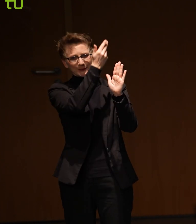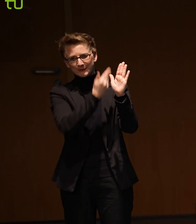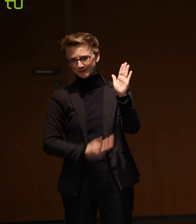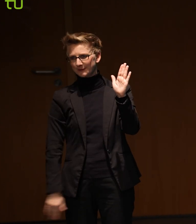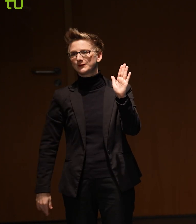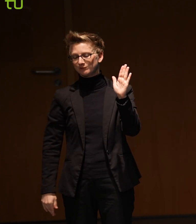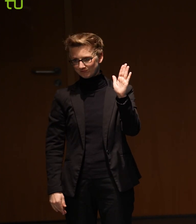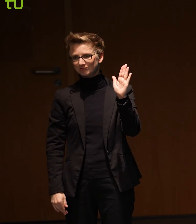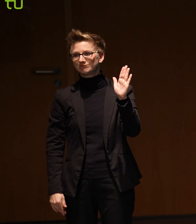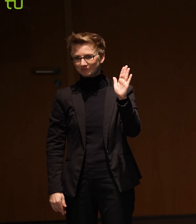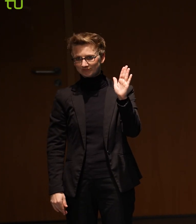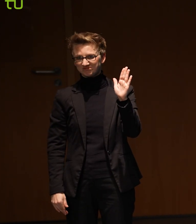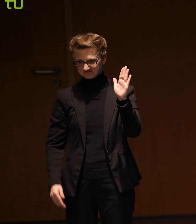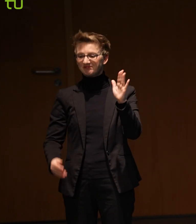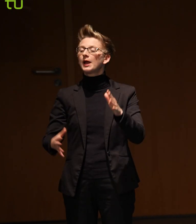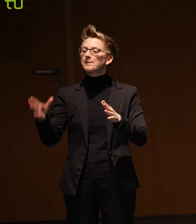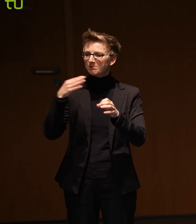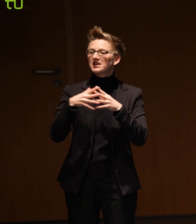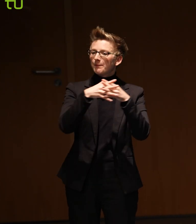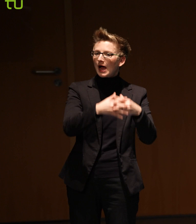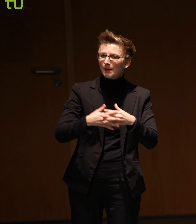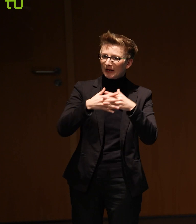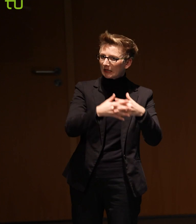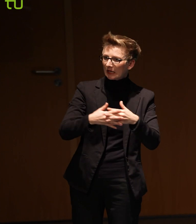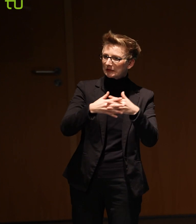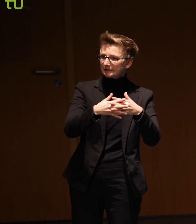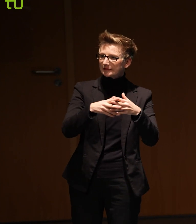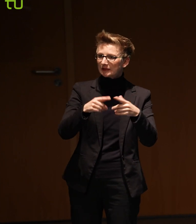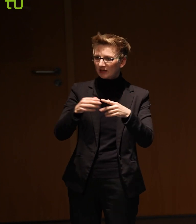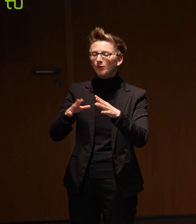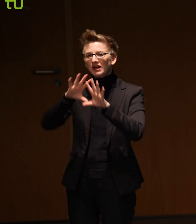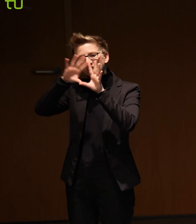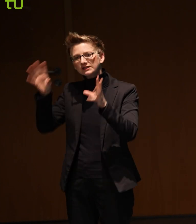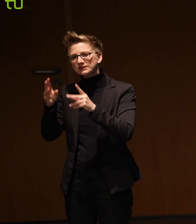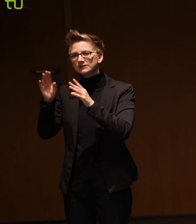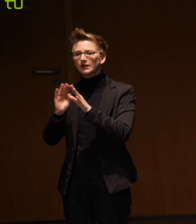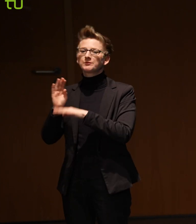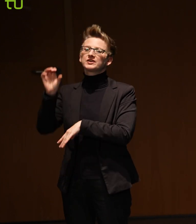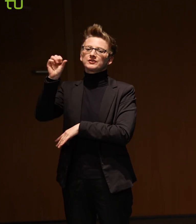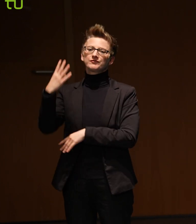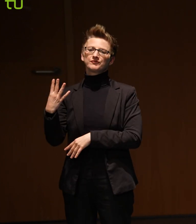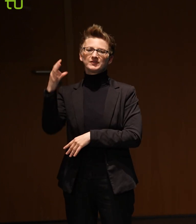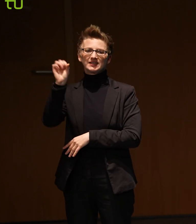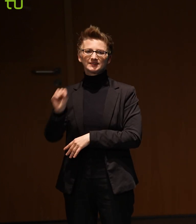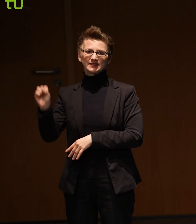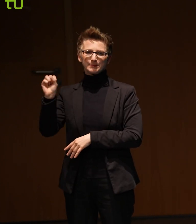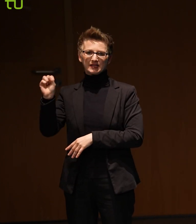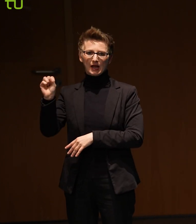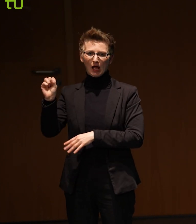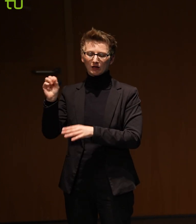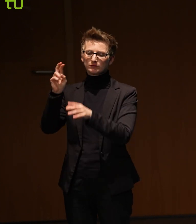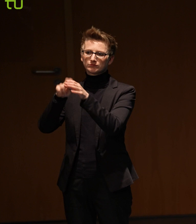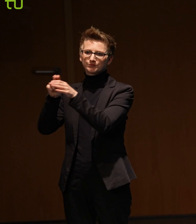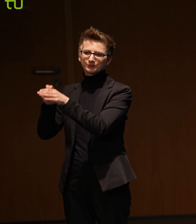Amerikanistik, die große Mehrzahl Studierende aus 4 Seminaren. Ein Eigentum an Teilen